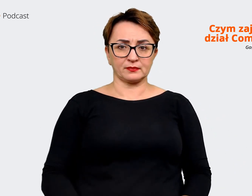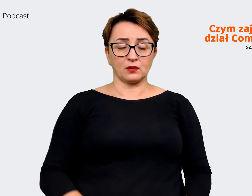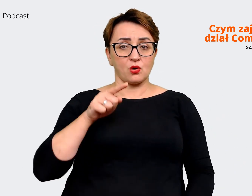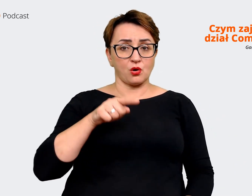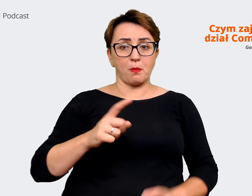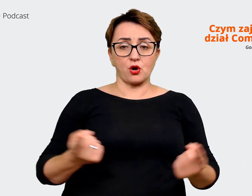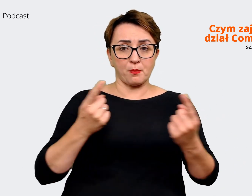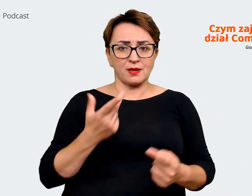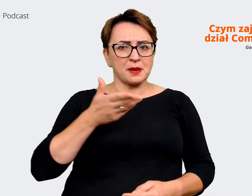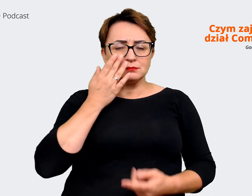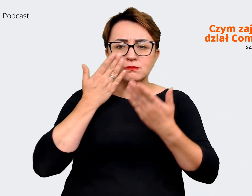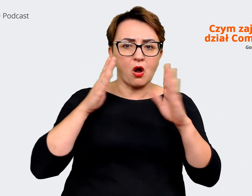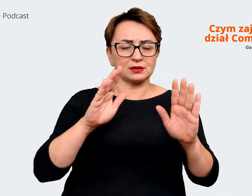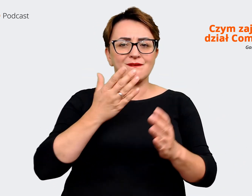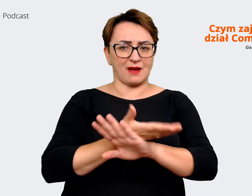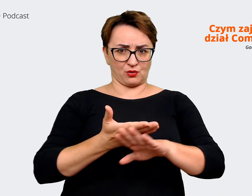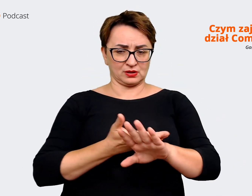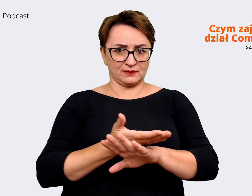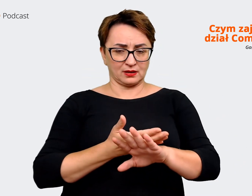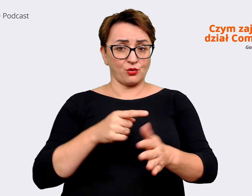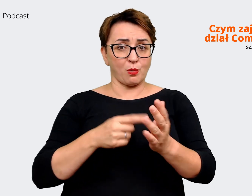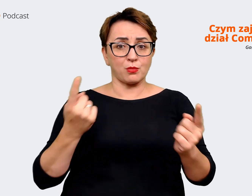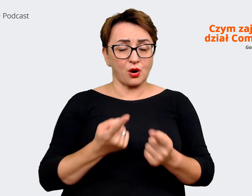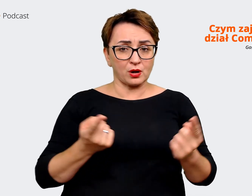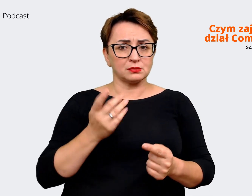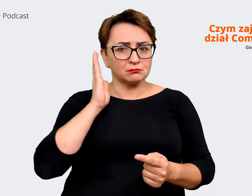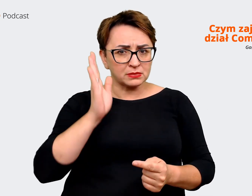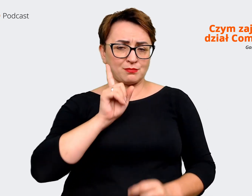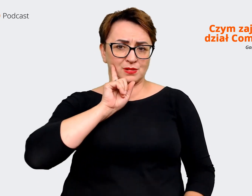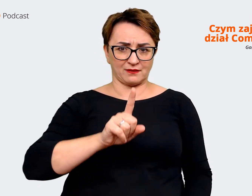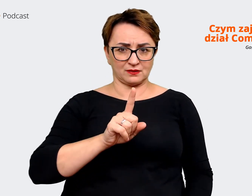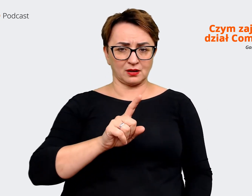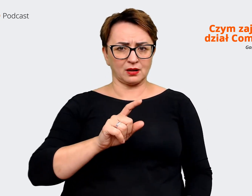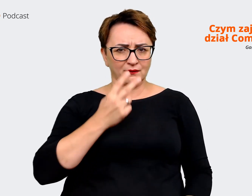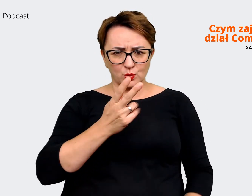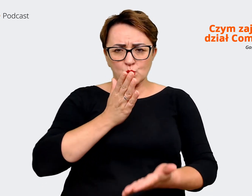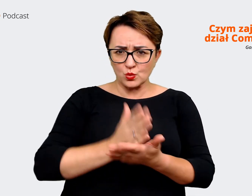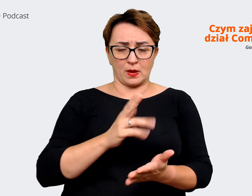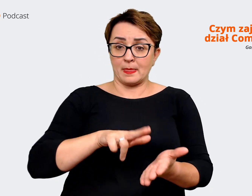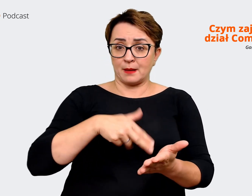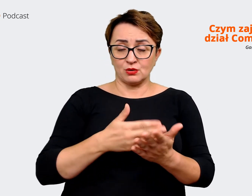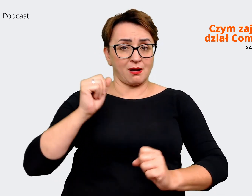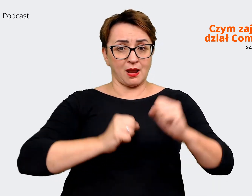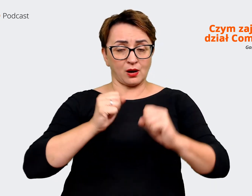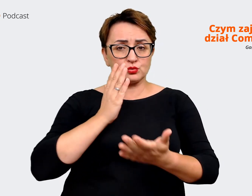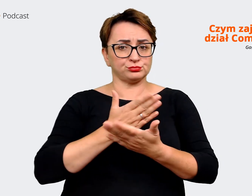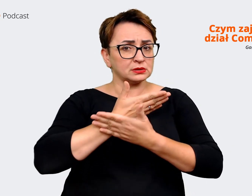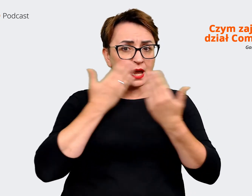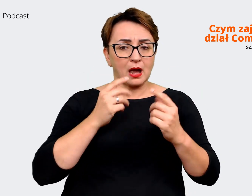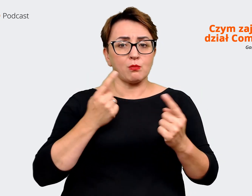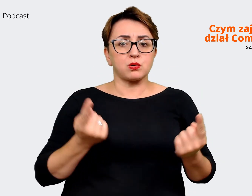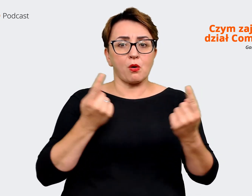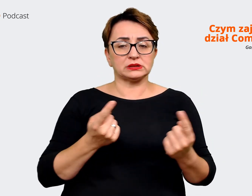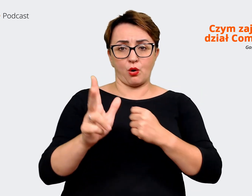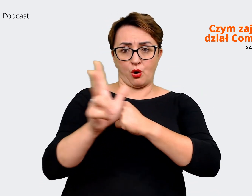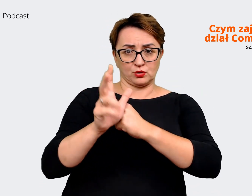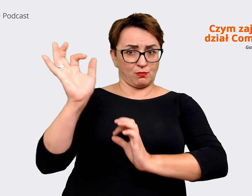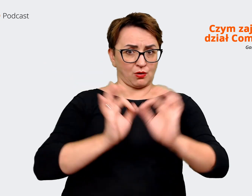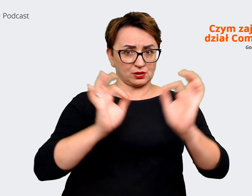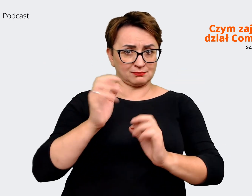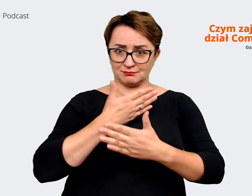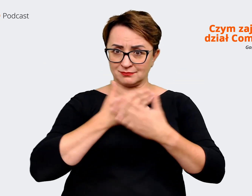wprowadziła regułę, że zawsze robimy promocję od najniższej ceny, która obowiązywała na tym produkcie, na tej ofercie w ostatnich